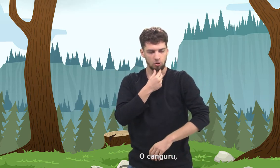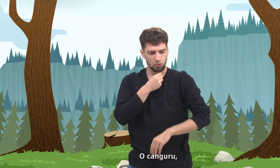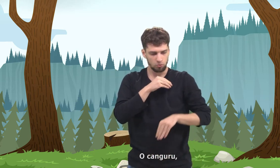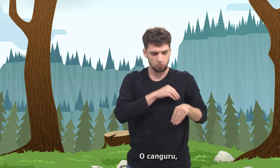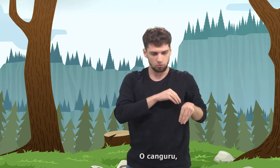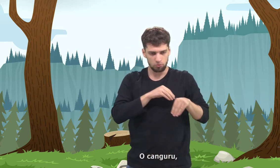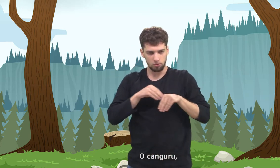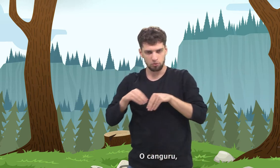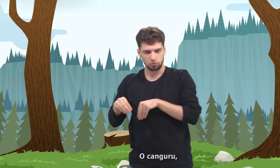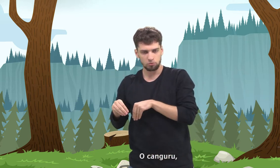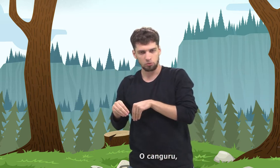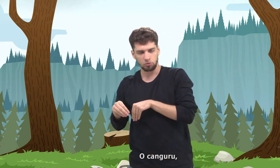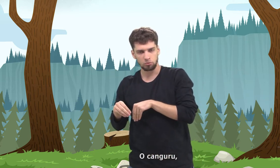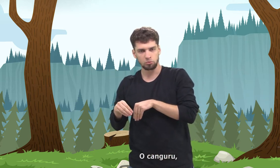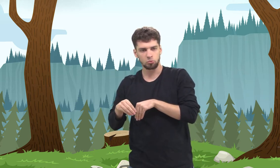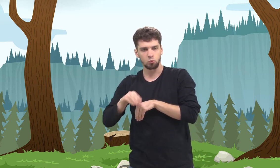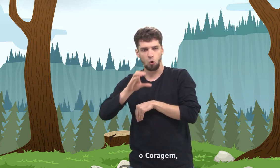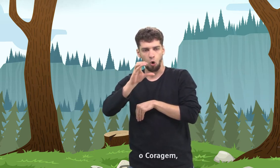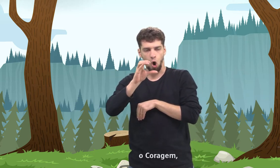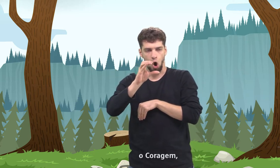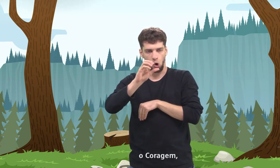ganhou coragem